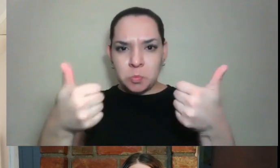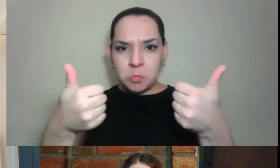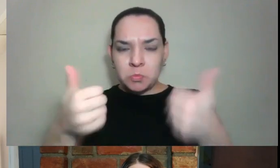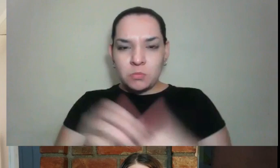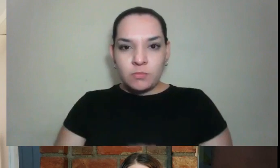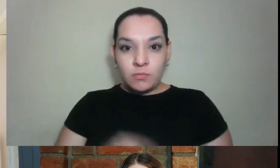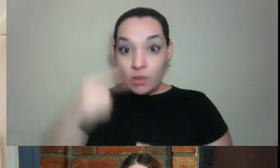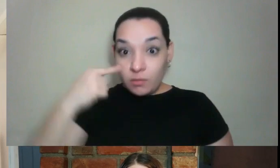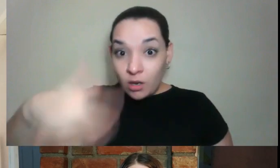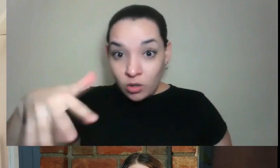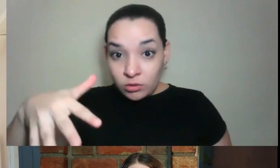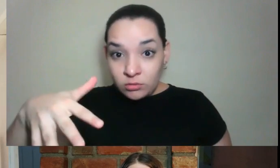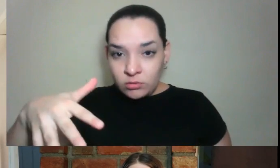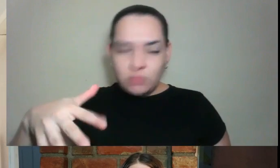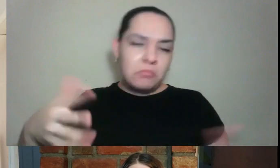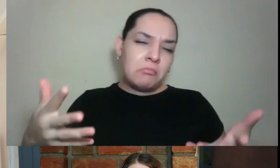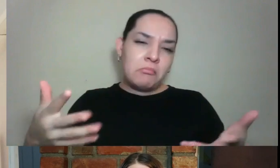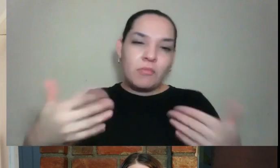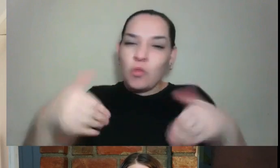es peligroso.